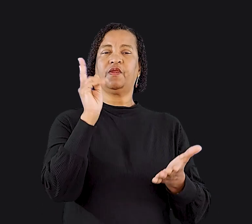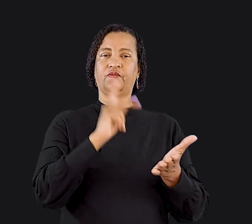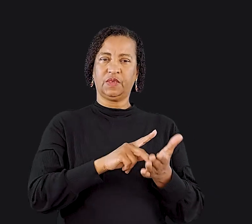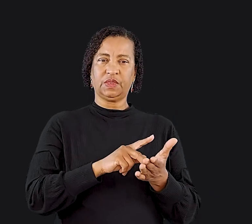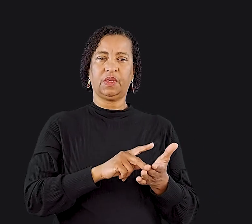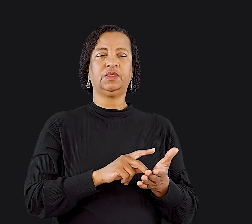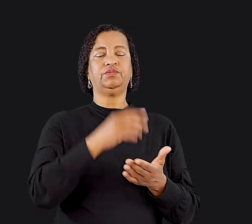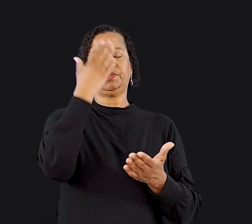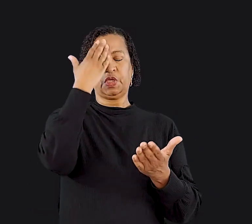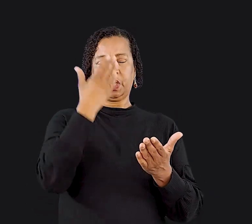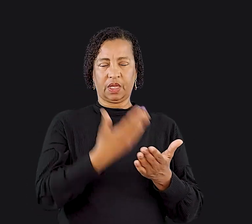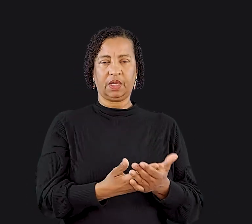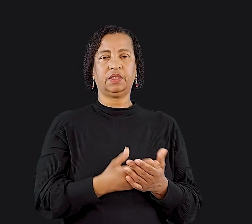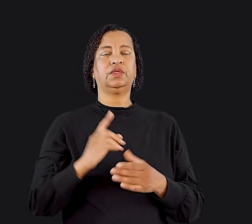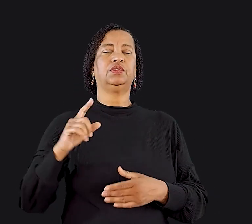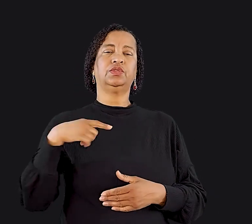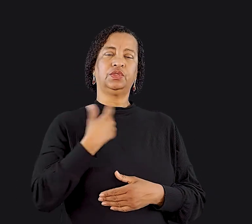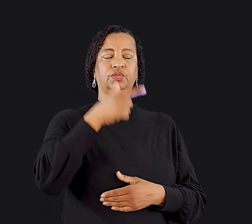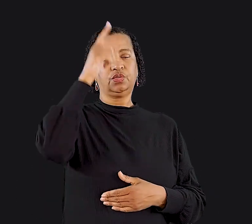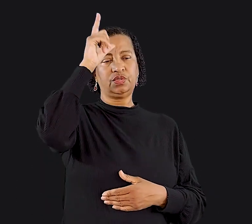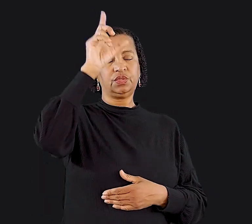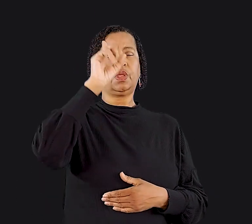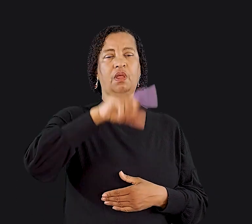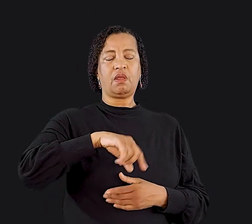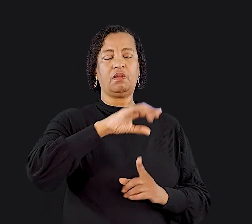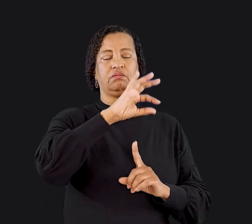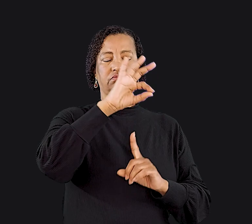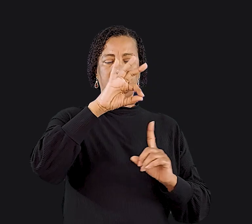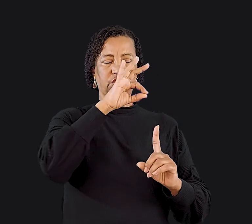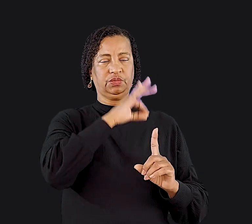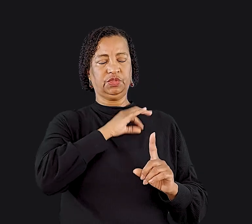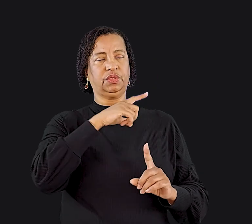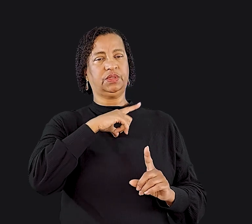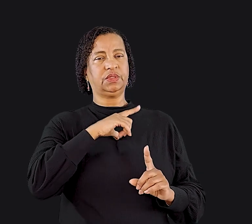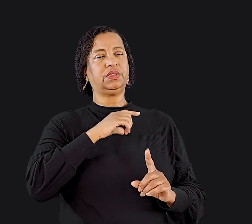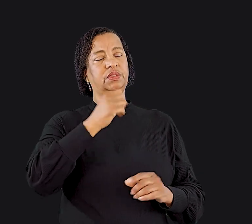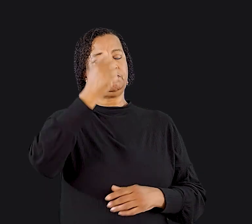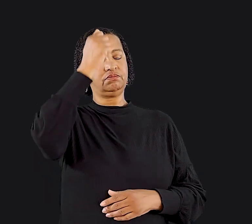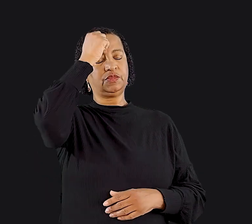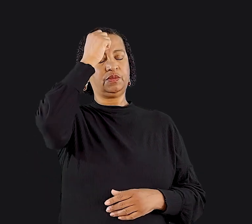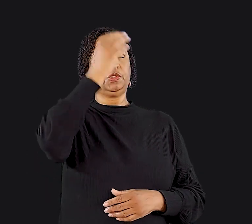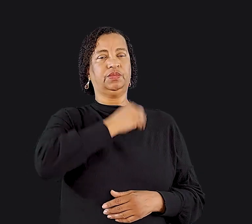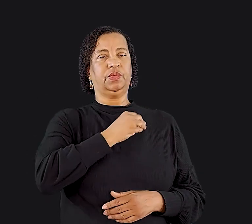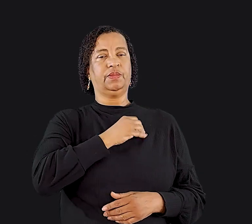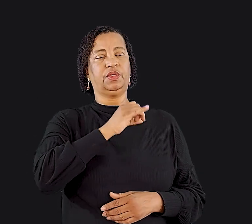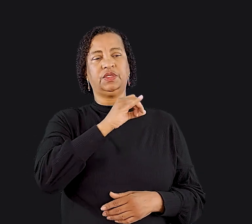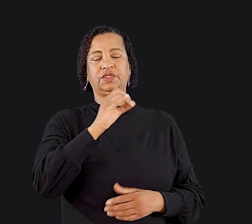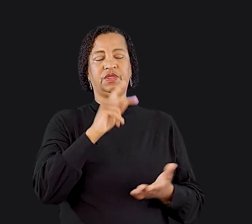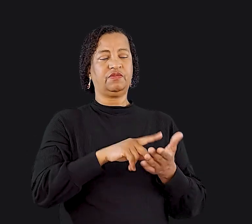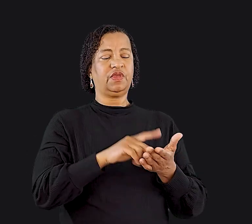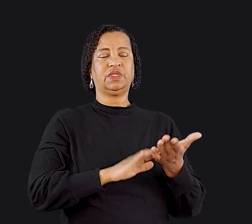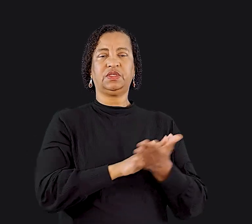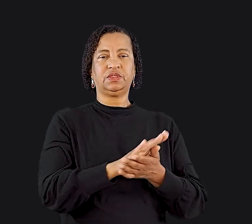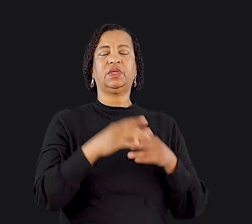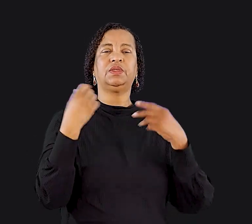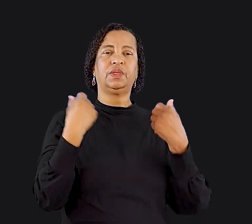for verdade, cremos que esse nosso oficial é um homem espiritual e vai se arrepender do seu pecado. Se não for verdade, teremos